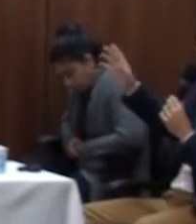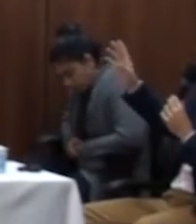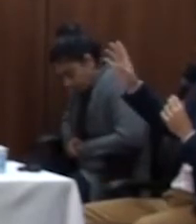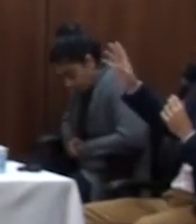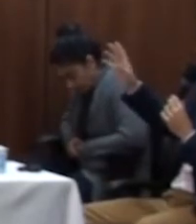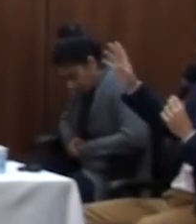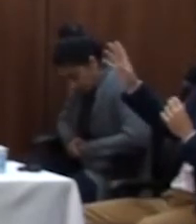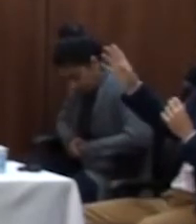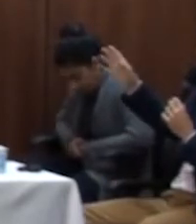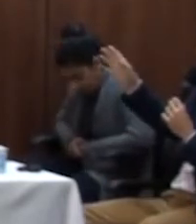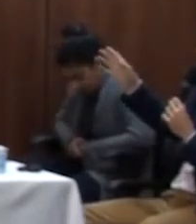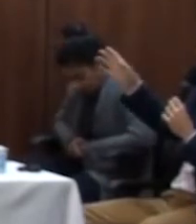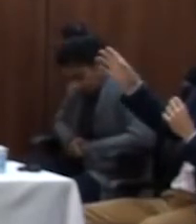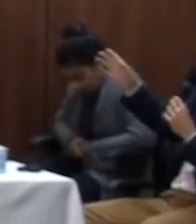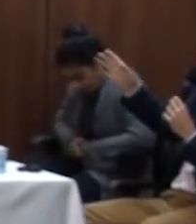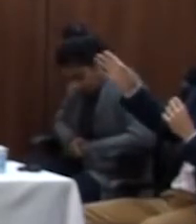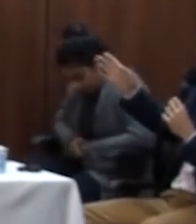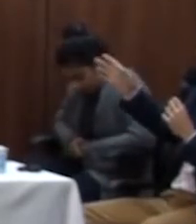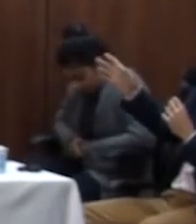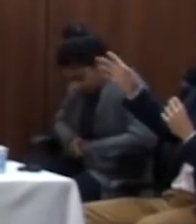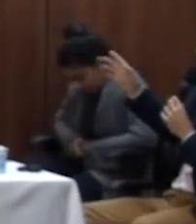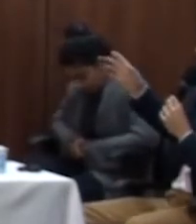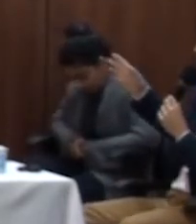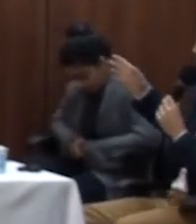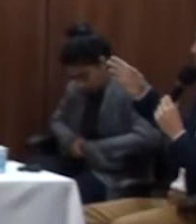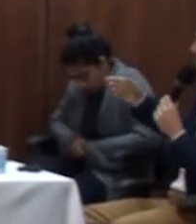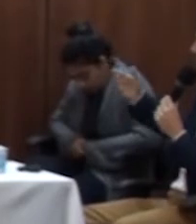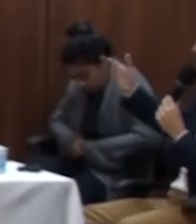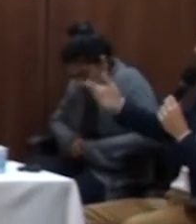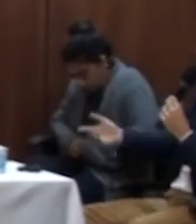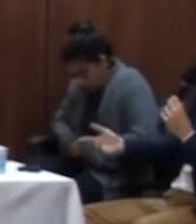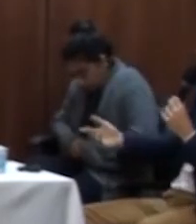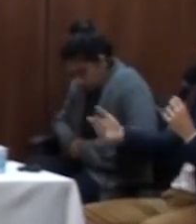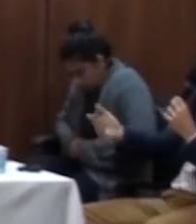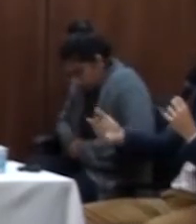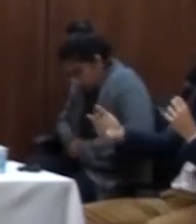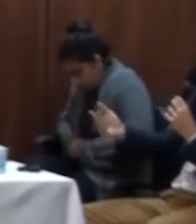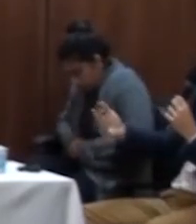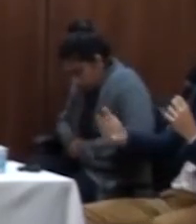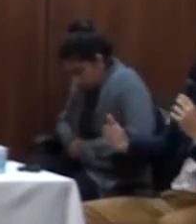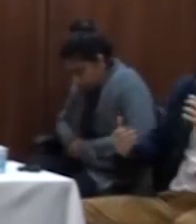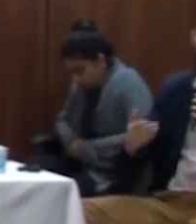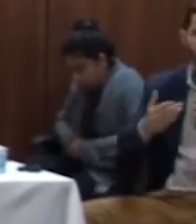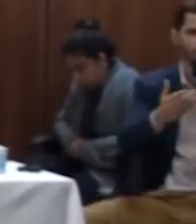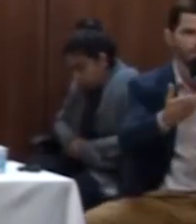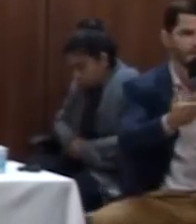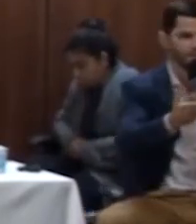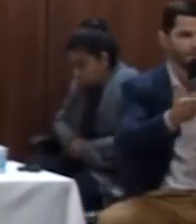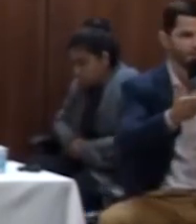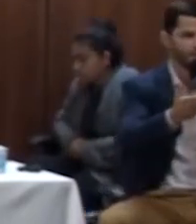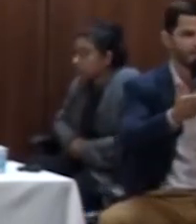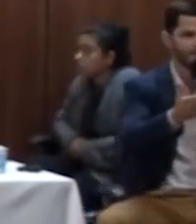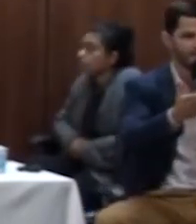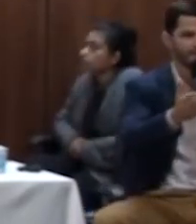abril, eram 52 pessoas posicionadas para a cirurgia, prontas para a cirurgia, no grupão, como a